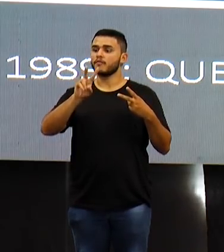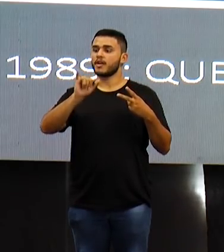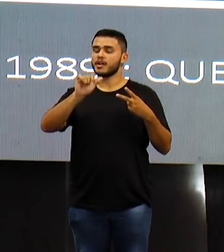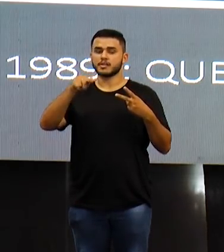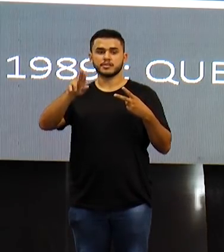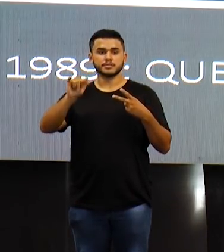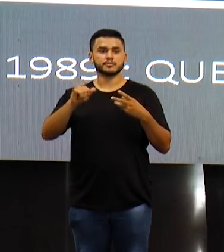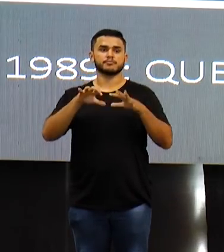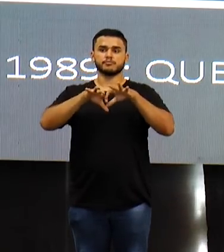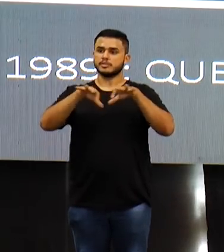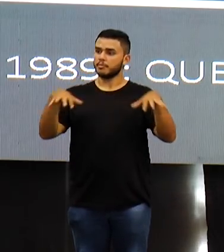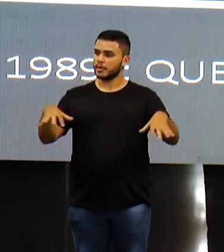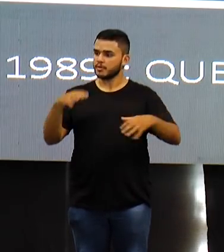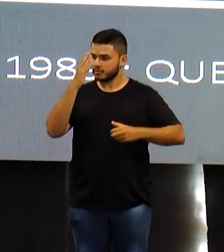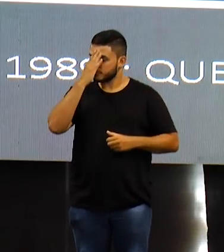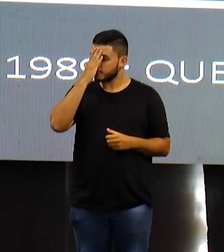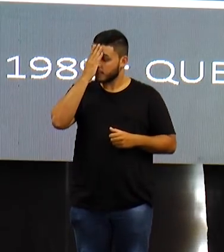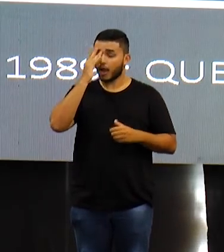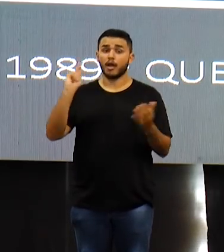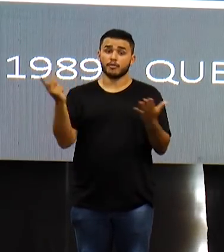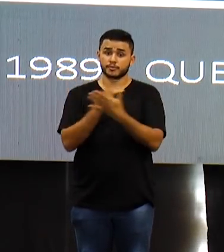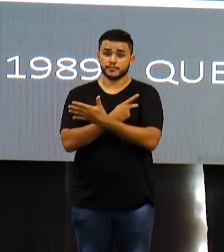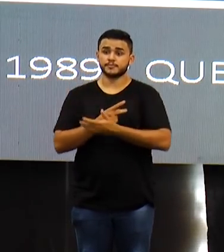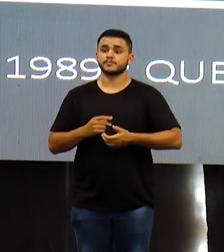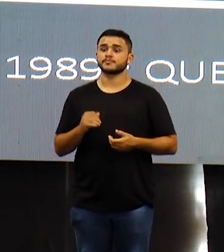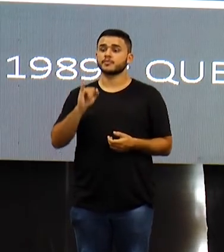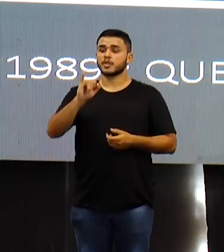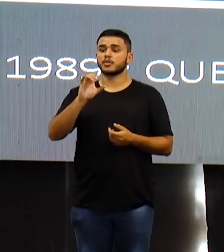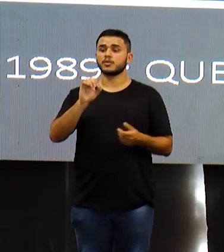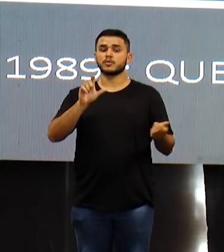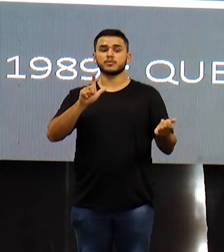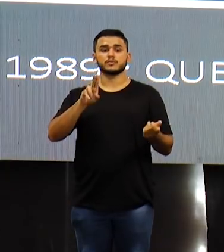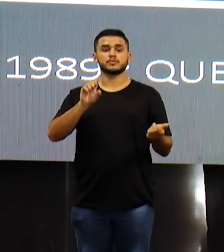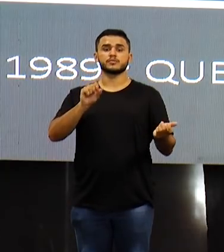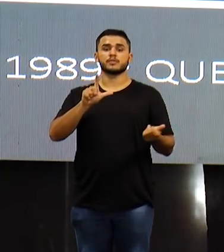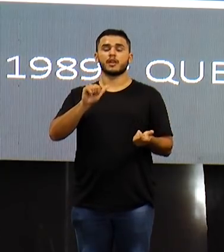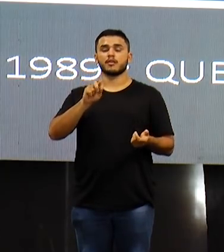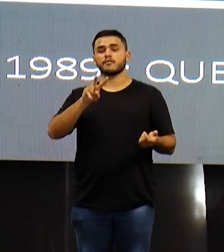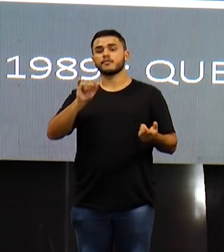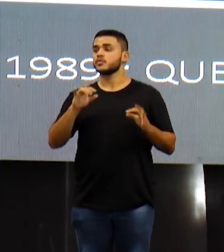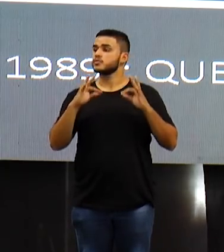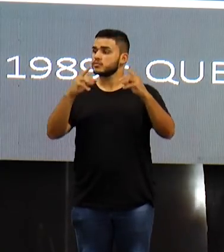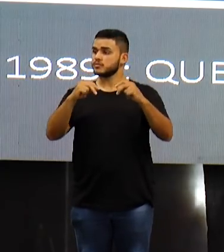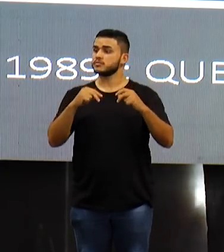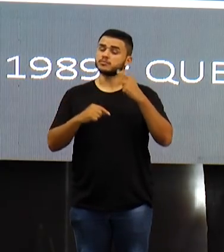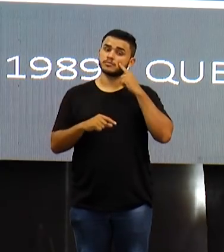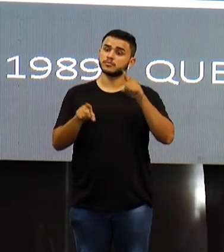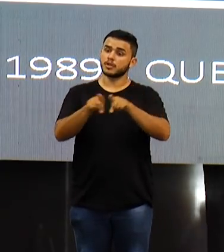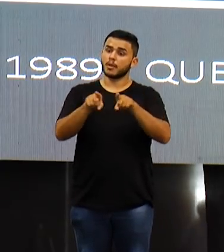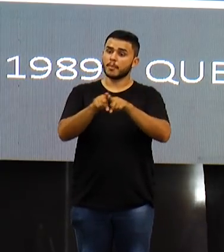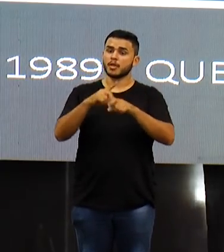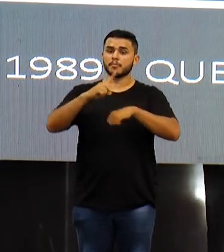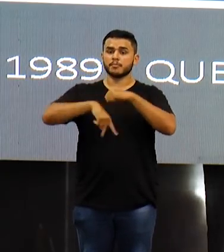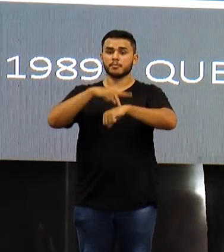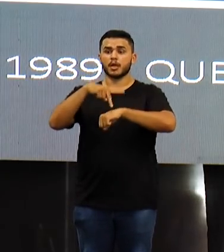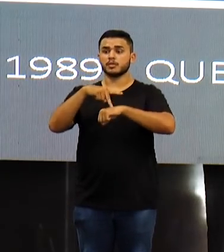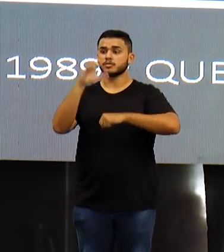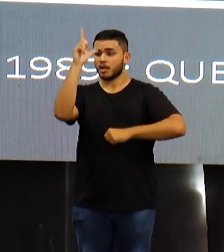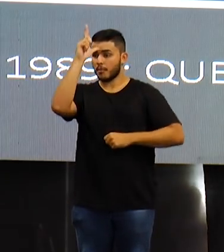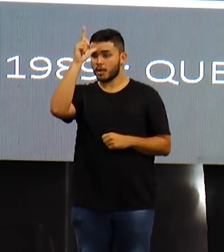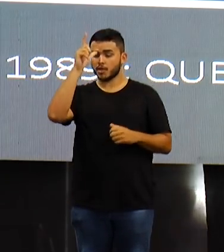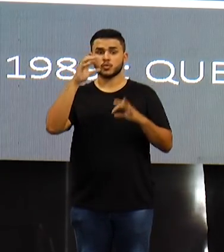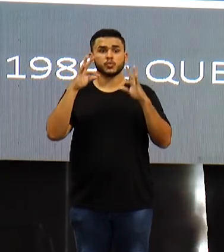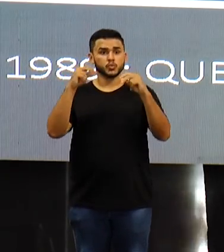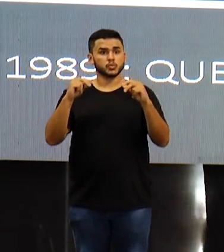Iugoslávia e a fragmentação da Iugoslávia. Teremos a reunificação das duas Alemanhas em 90.